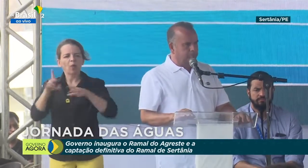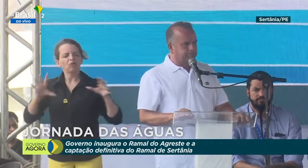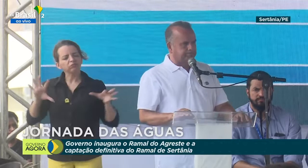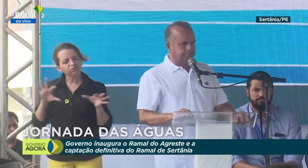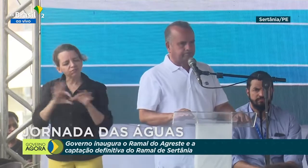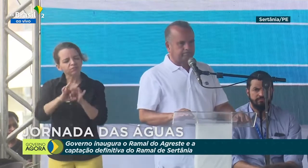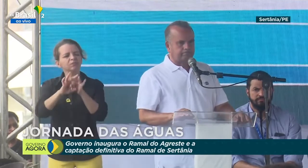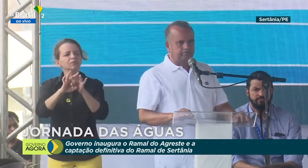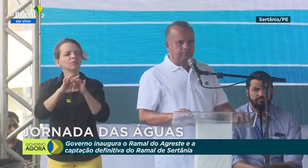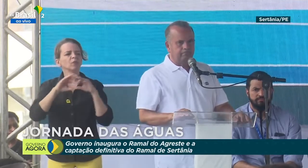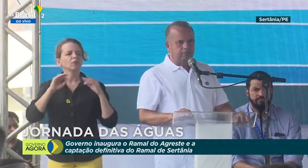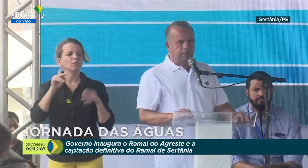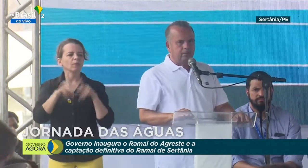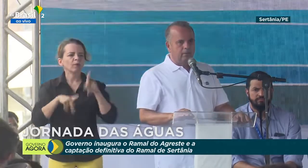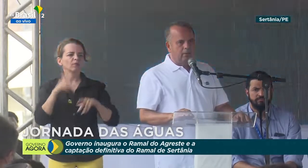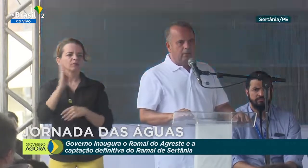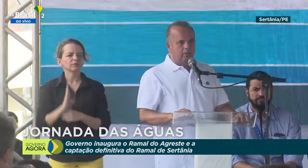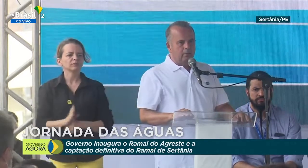Eu